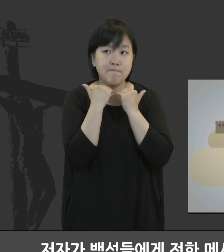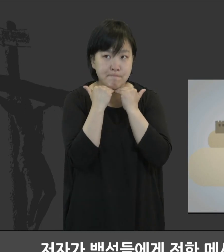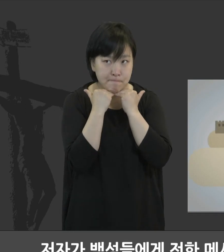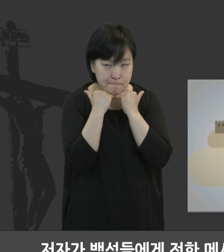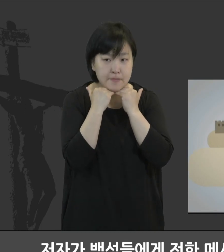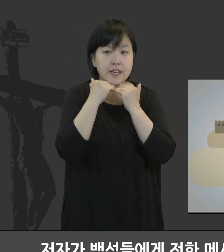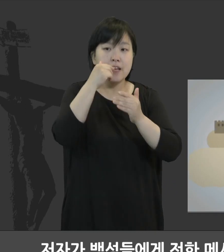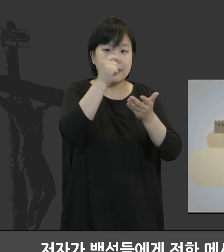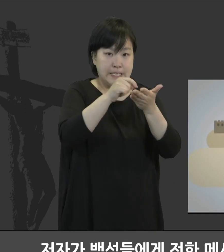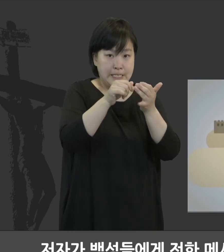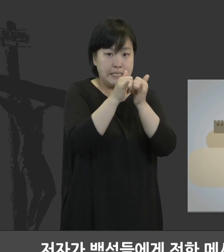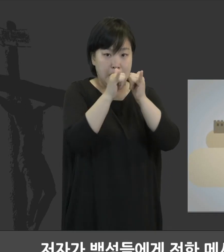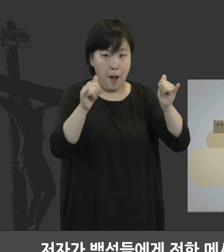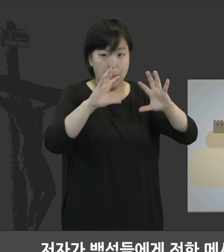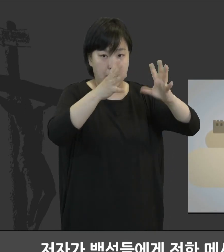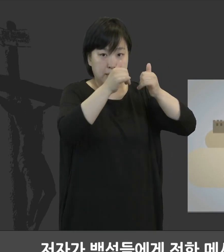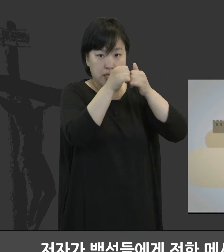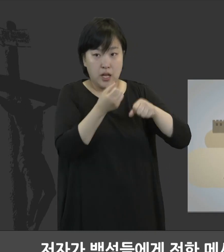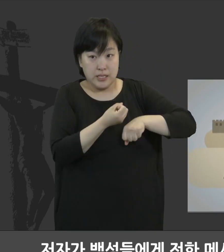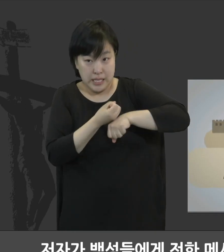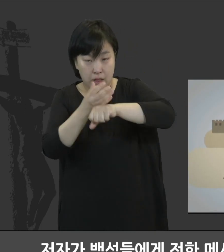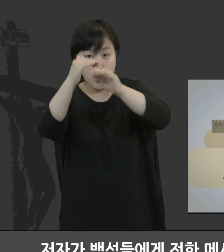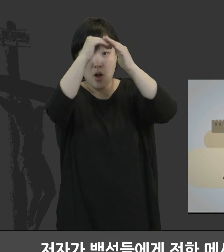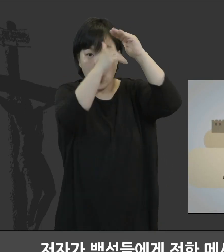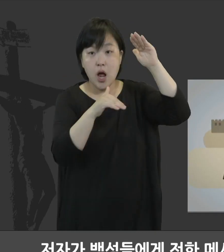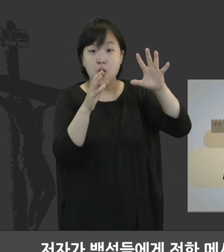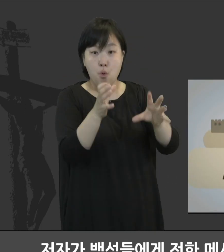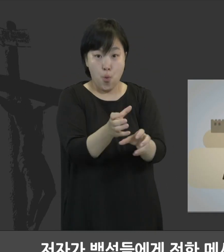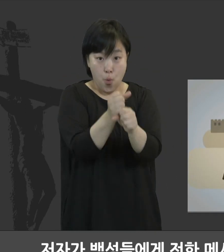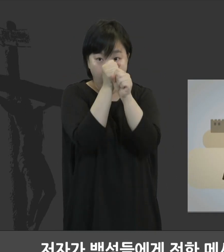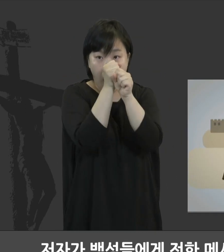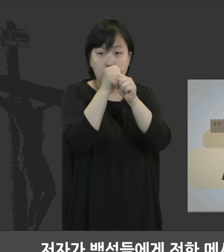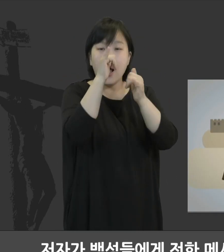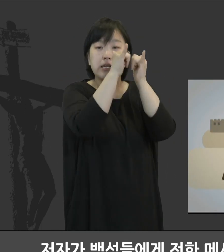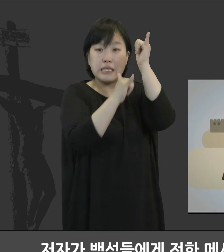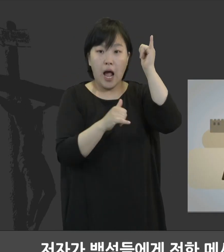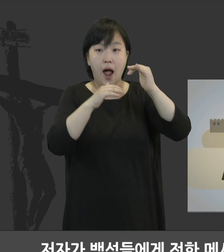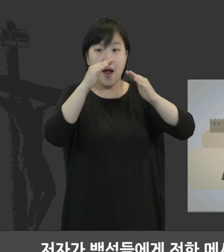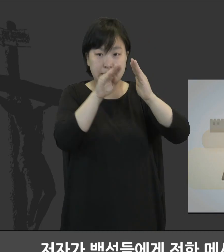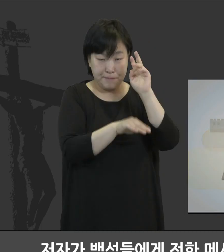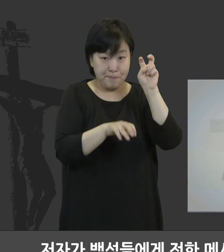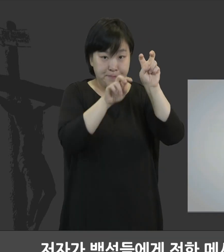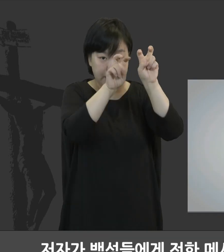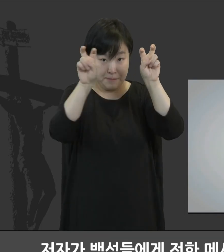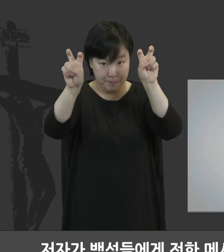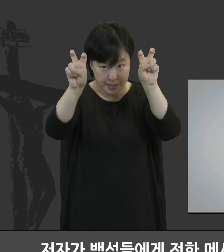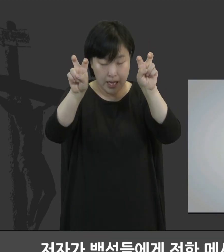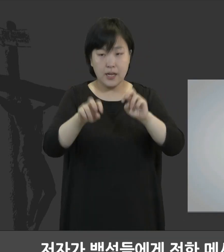전한 메시지의 요약은 역대하 20장 20절 말씀이라고 할 수 있을 것입니다.